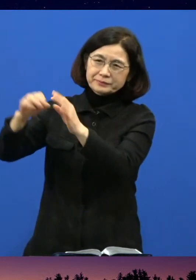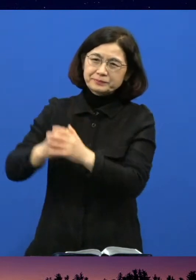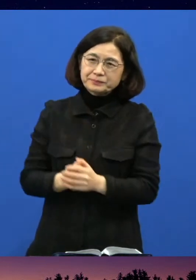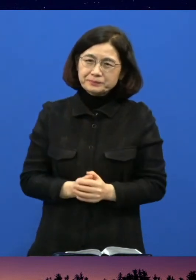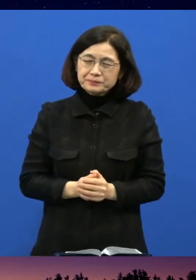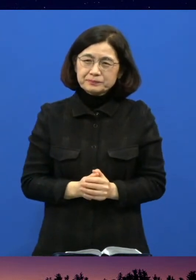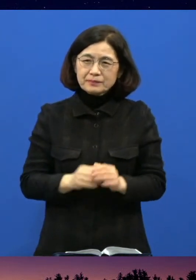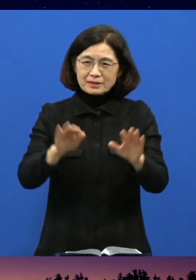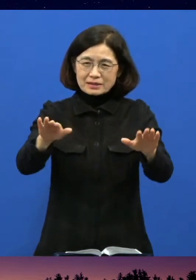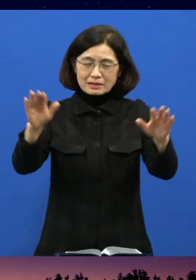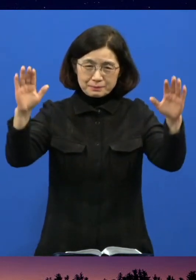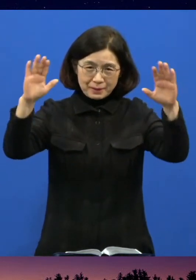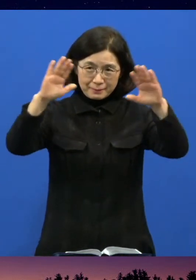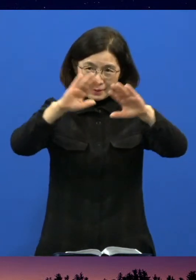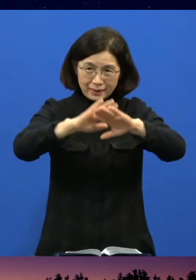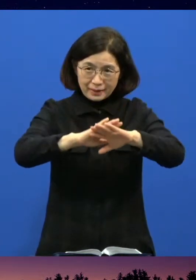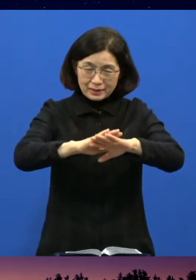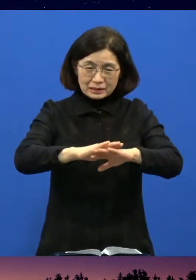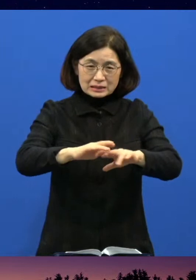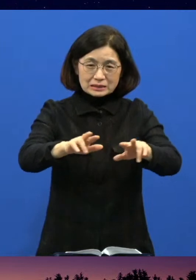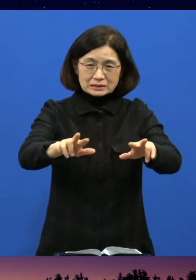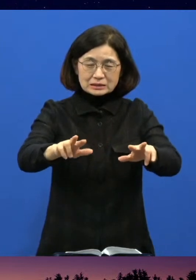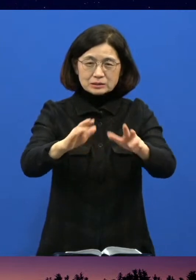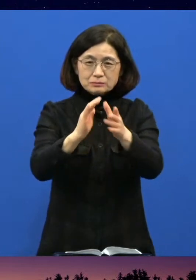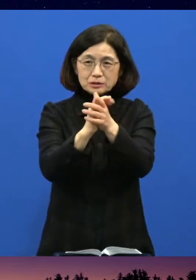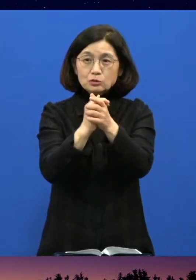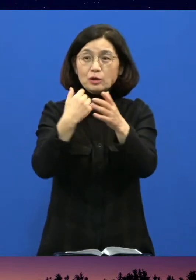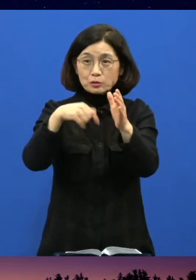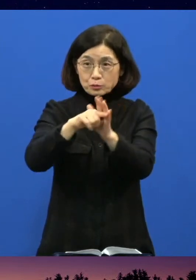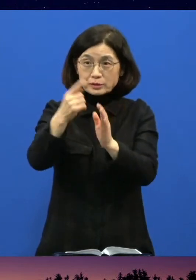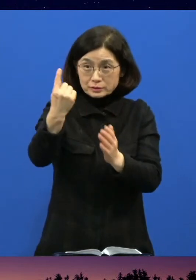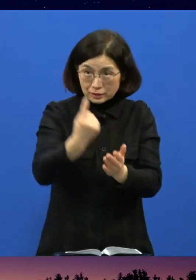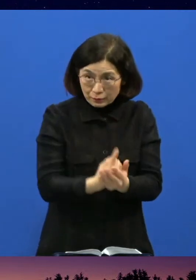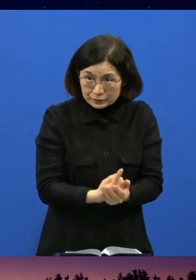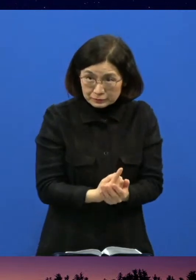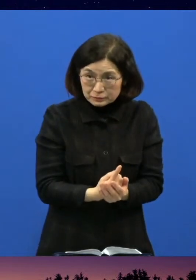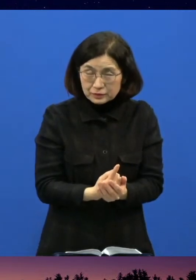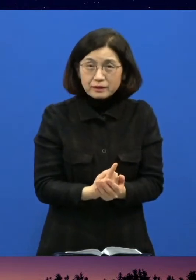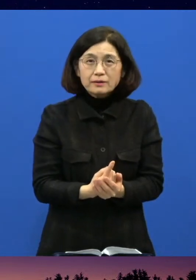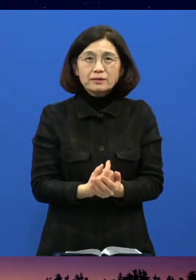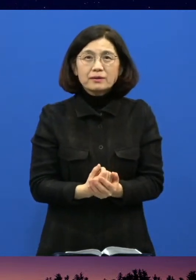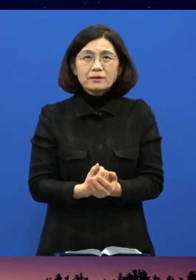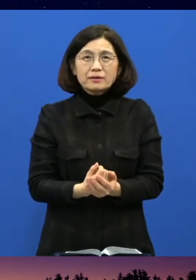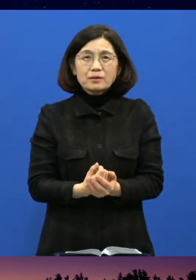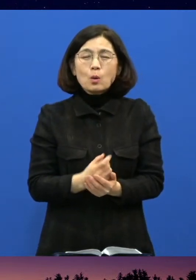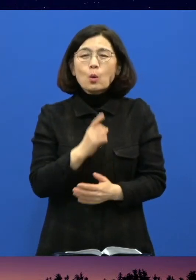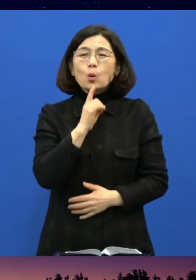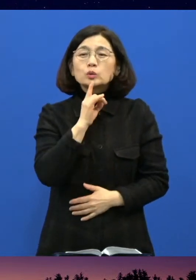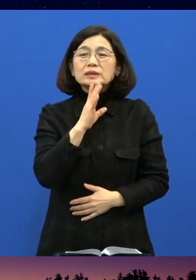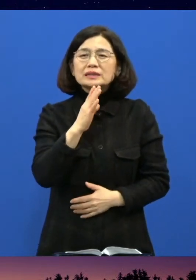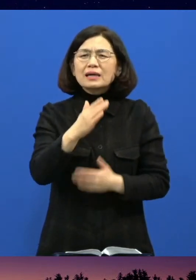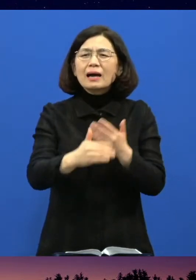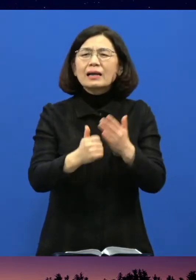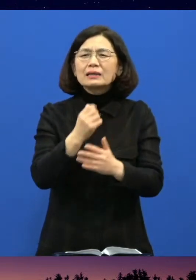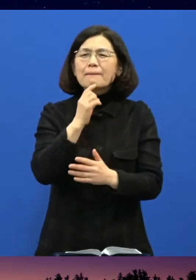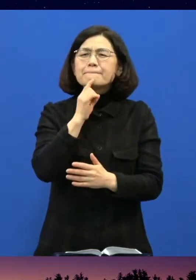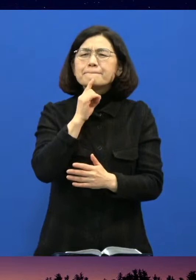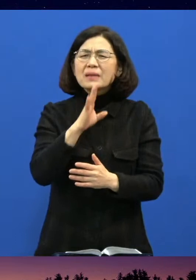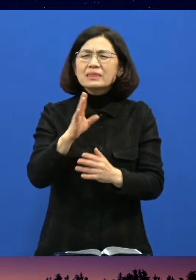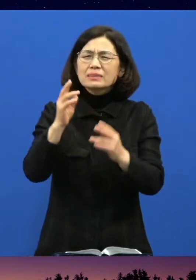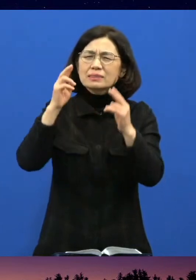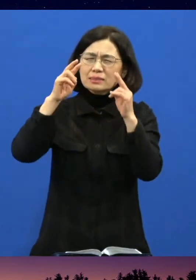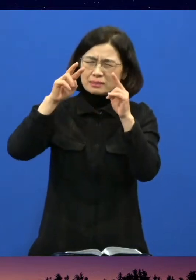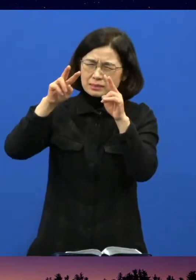오늘 이 밤 여러분, 우리가 기도하러 나온 이게 딱 그거잖아요, 여러분. 그죠? 오직 하나님만 바라라. 하나님만